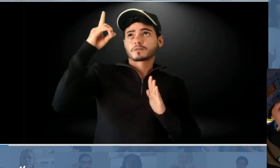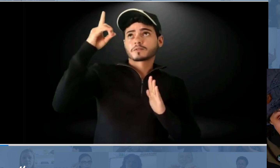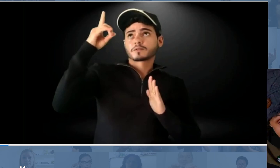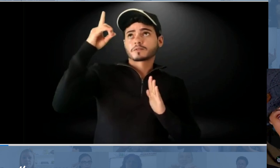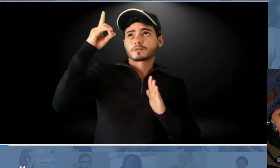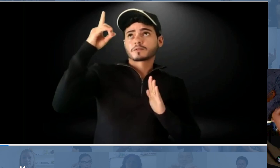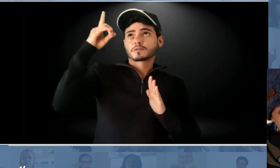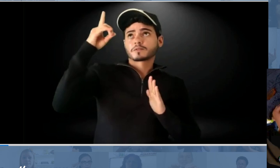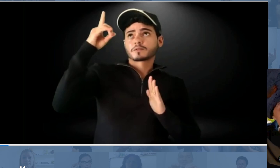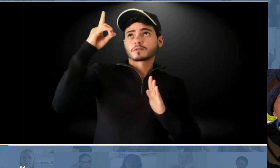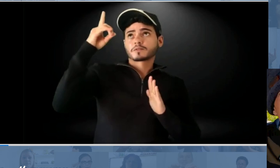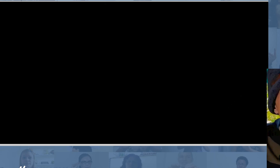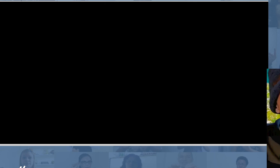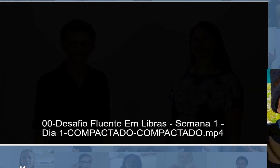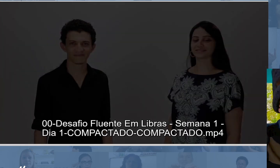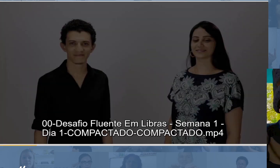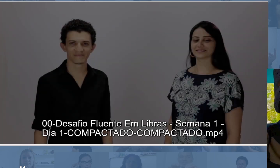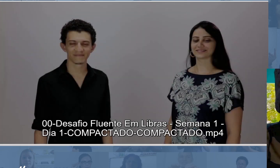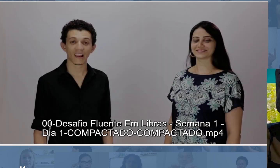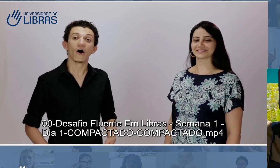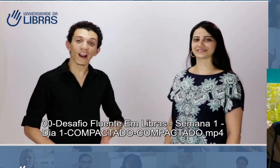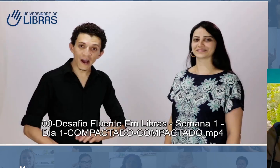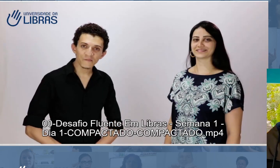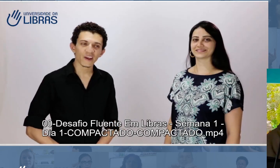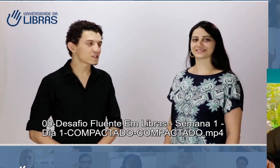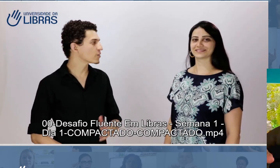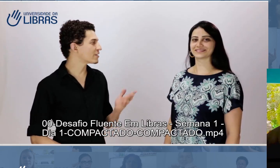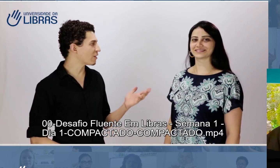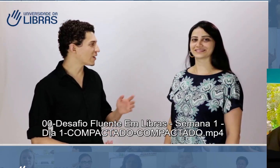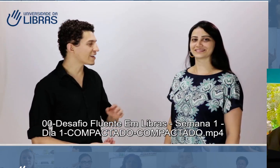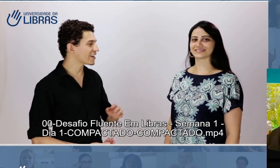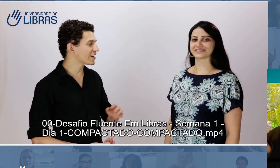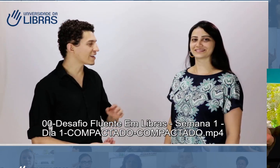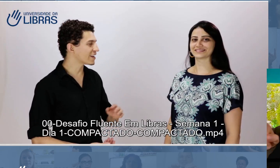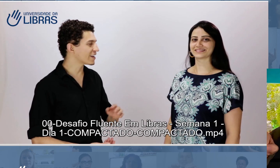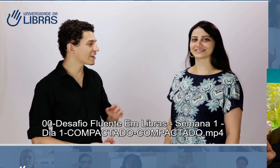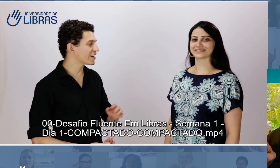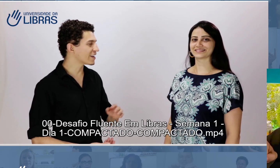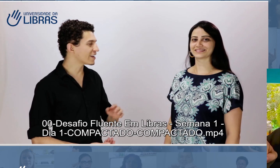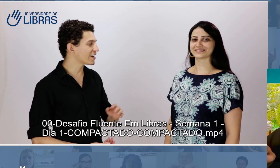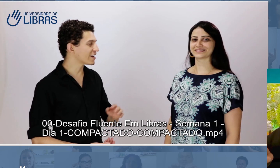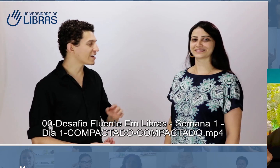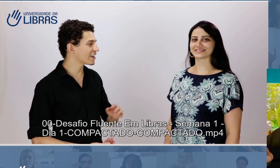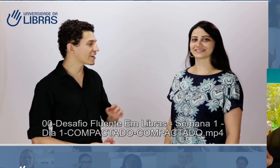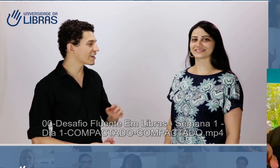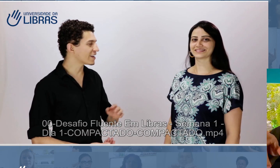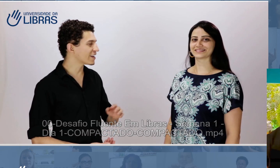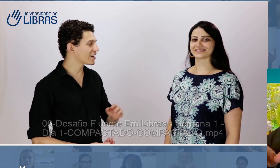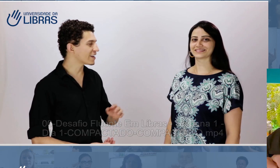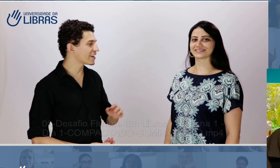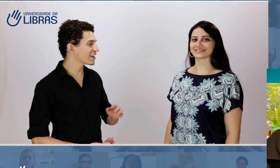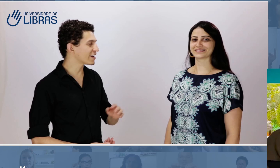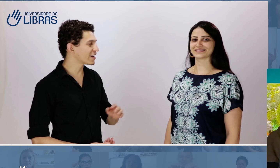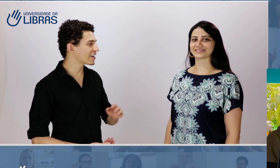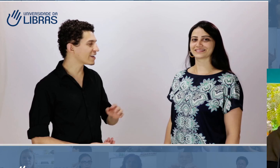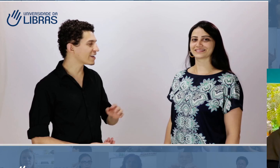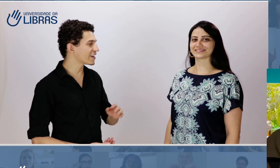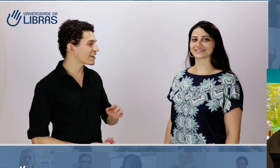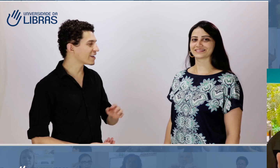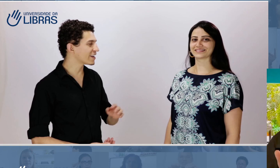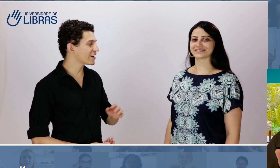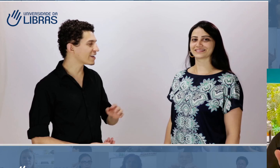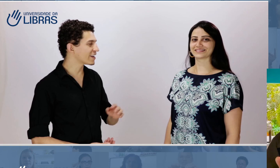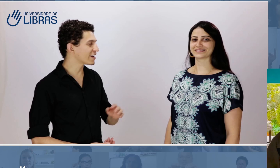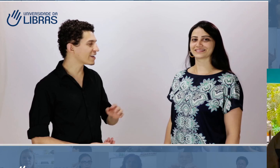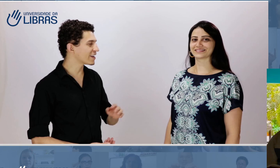aquilo que você quer dizer para o surdo. Para além disso, essa daqui é a Luana Lídio. Nesse dia aqui em